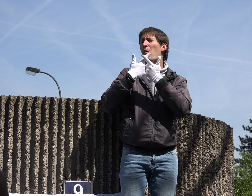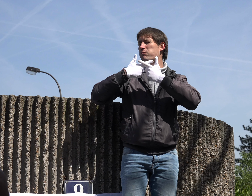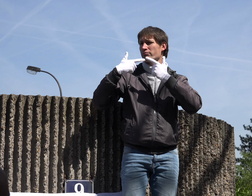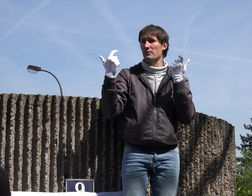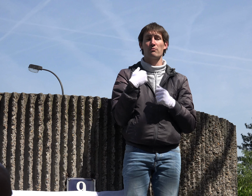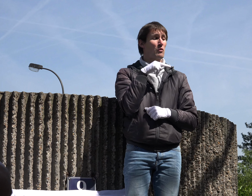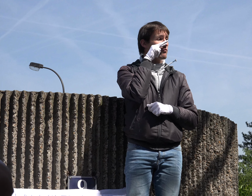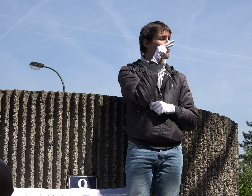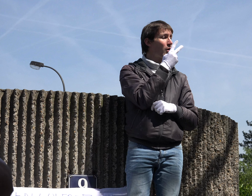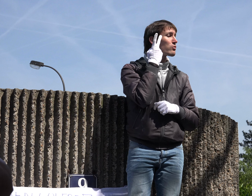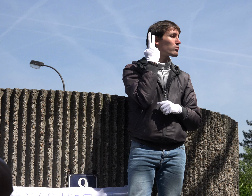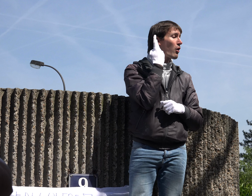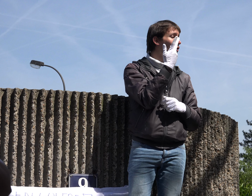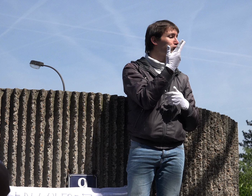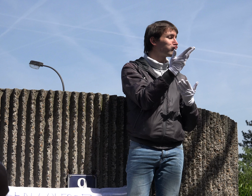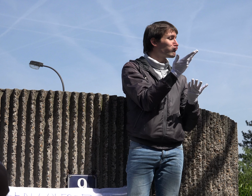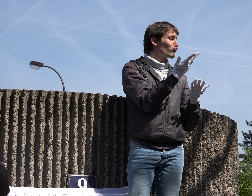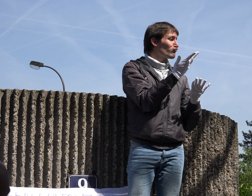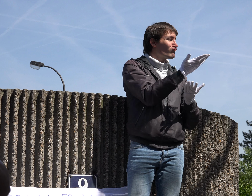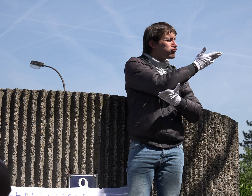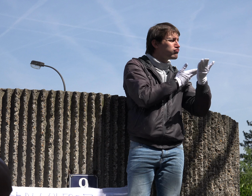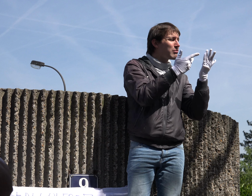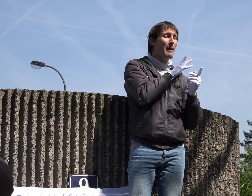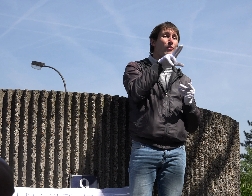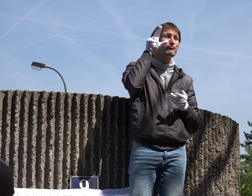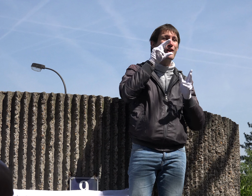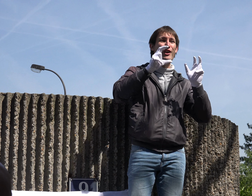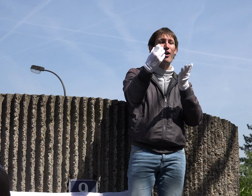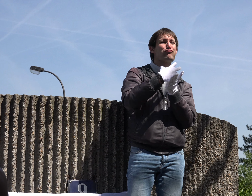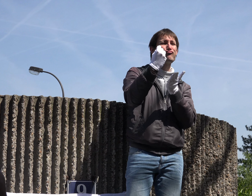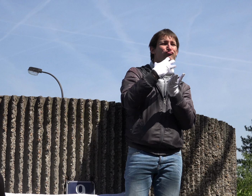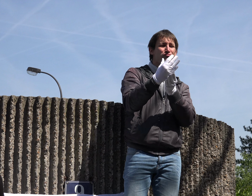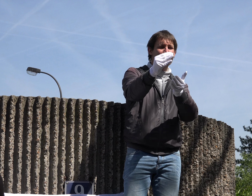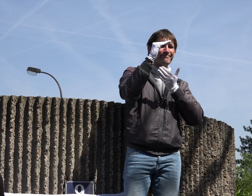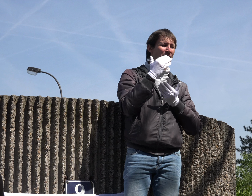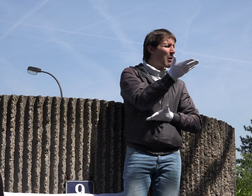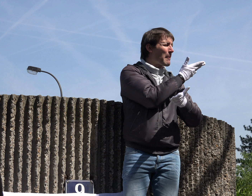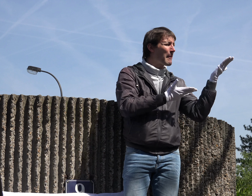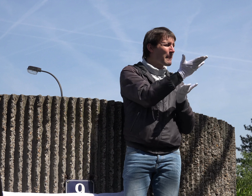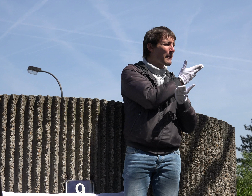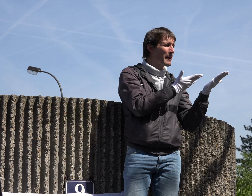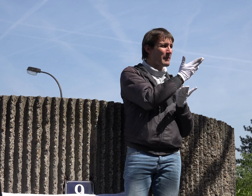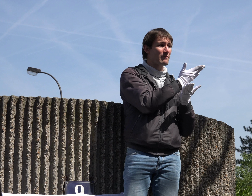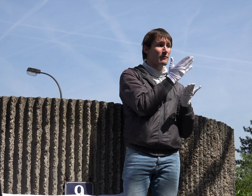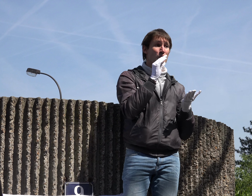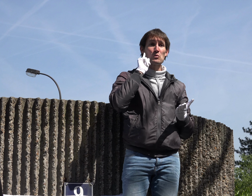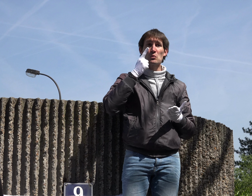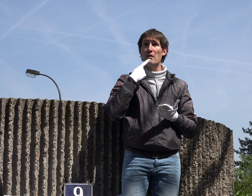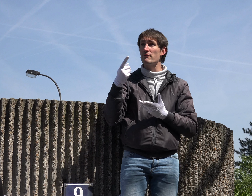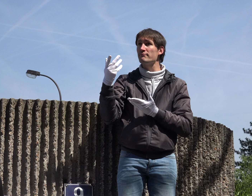Au niveau des adultes, au niveau de la famille, des collègues, des amis, la télévision, il y a beaucoup d'informations, les entendants peuvent